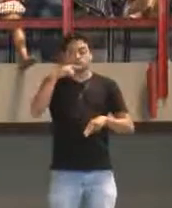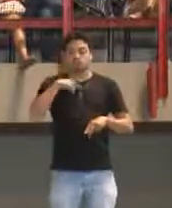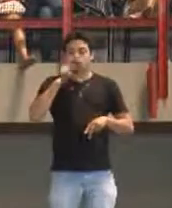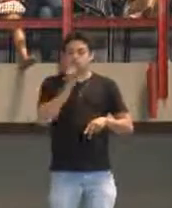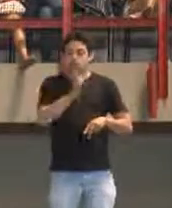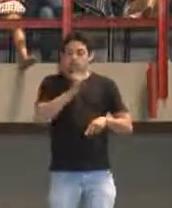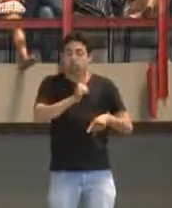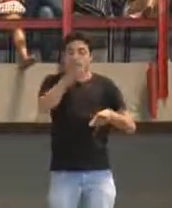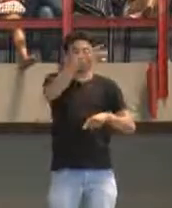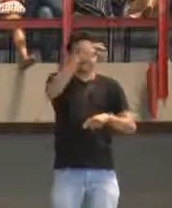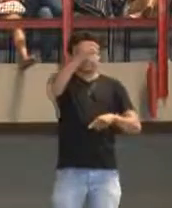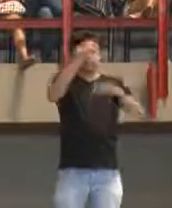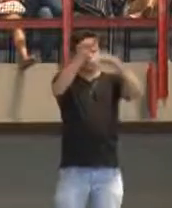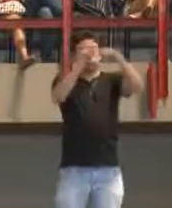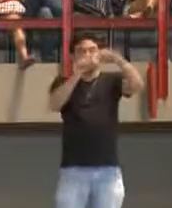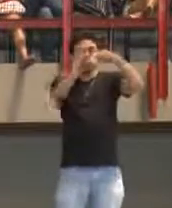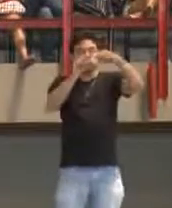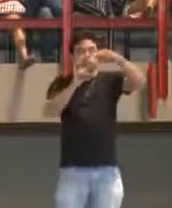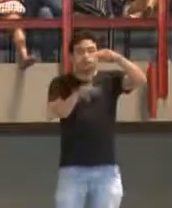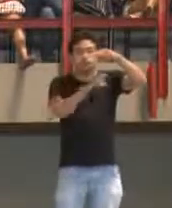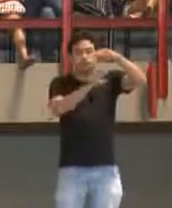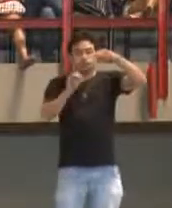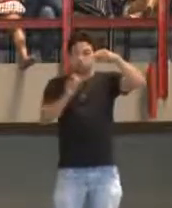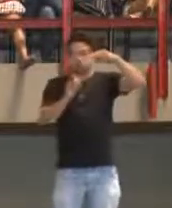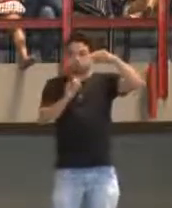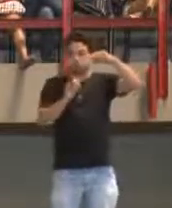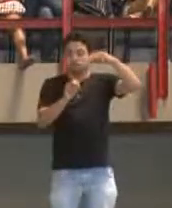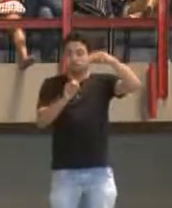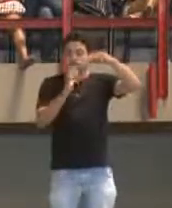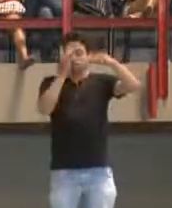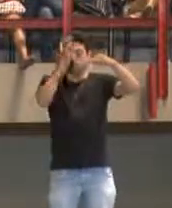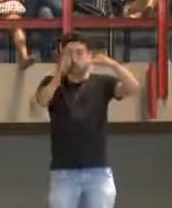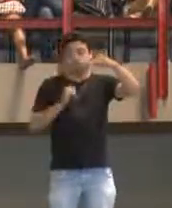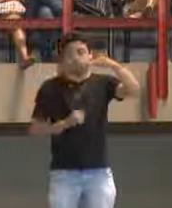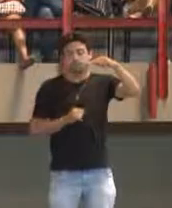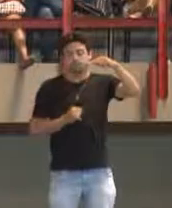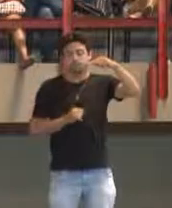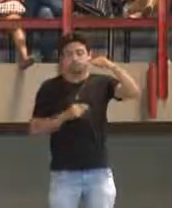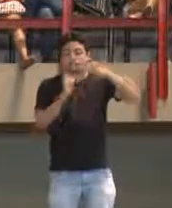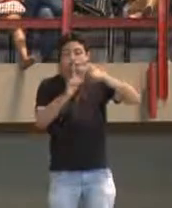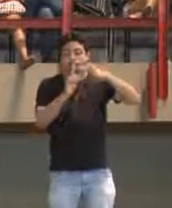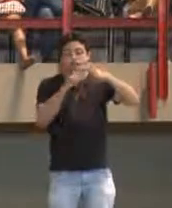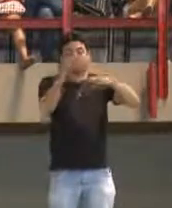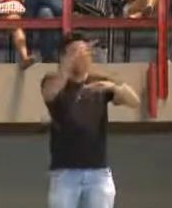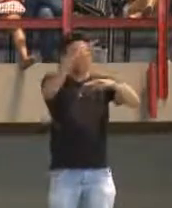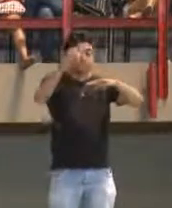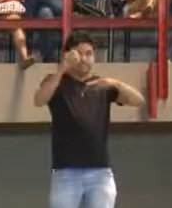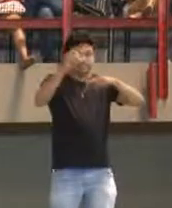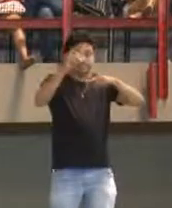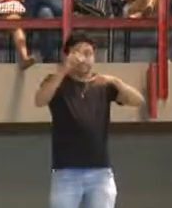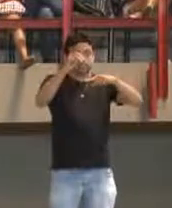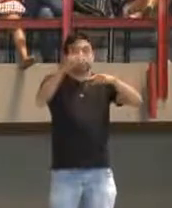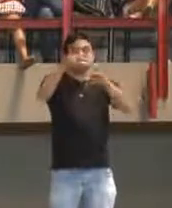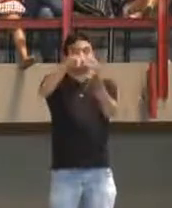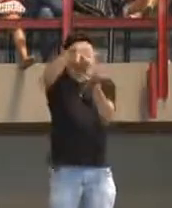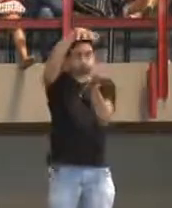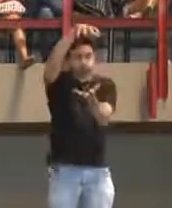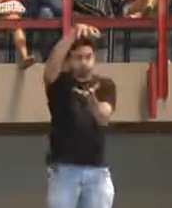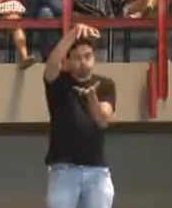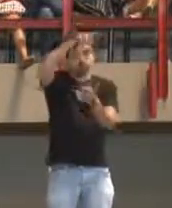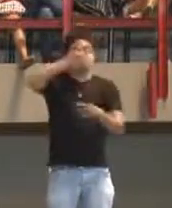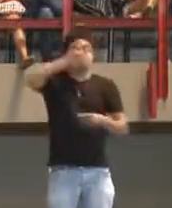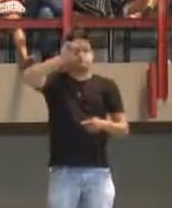a produção pela produtividade. Eu pego esse 30, que não é 30, é